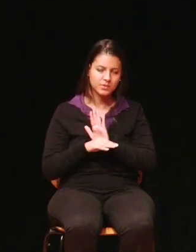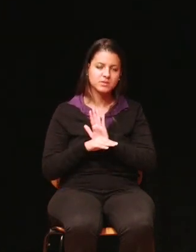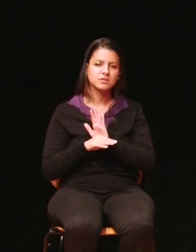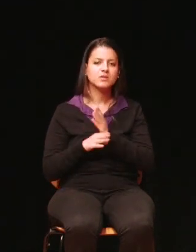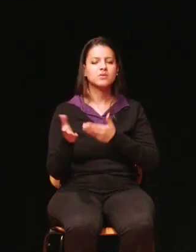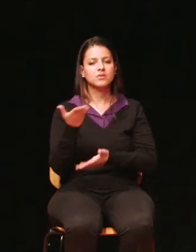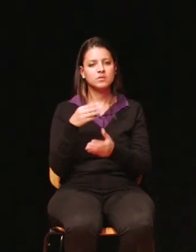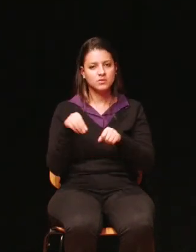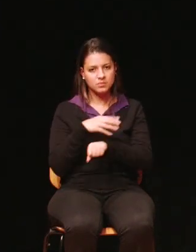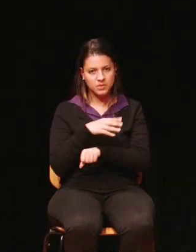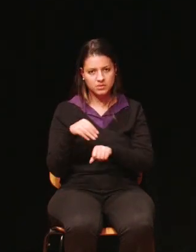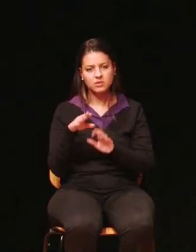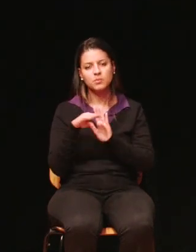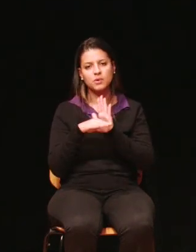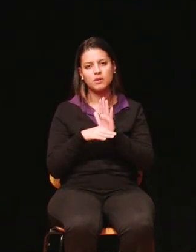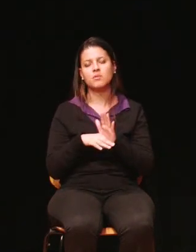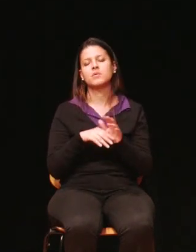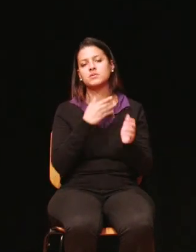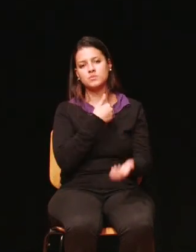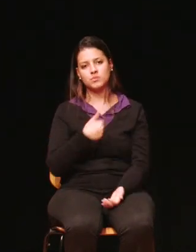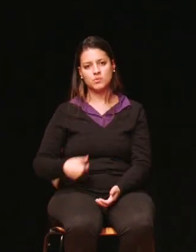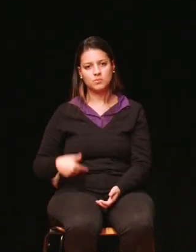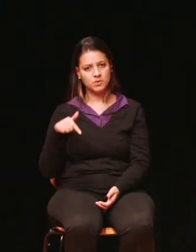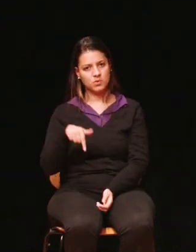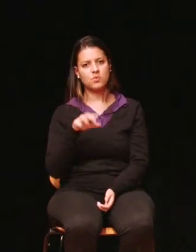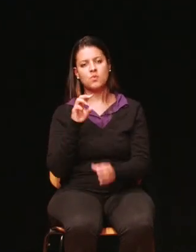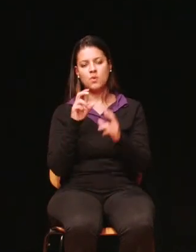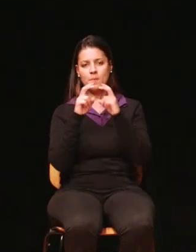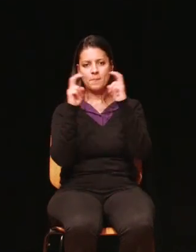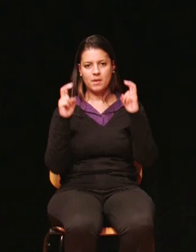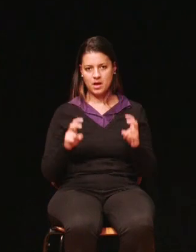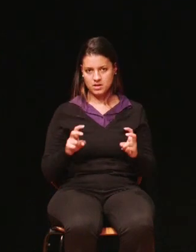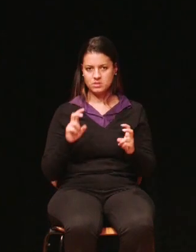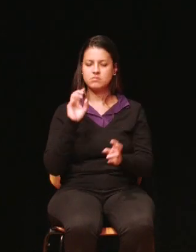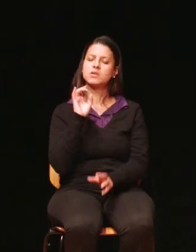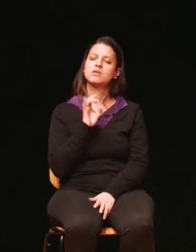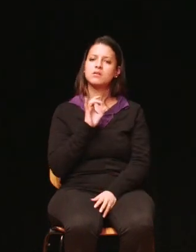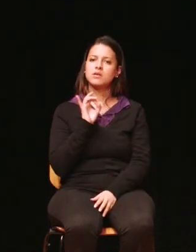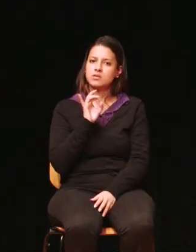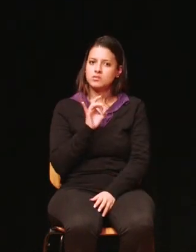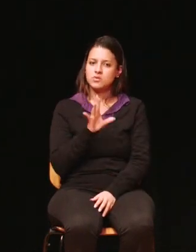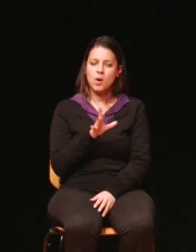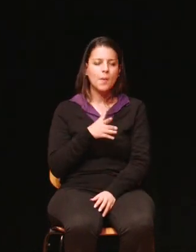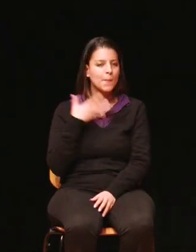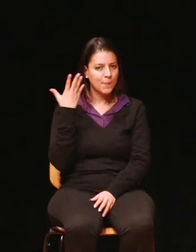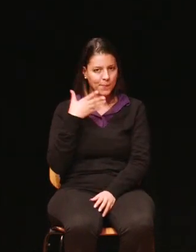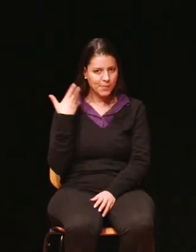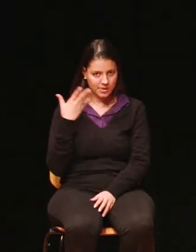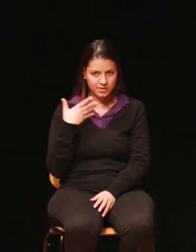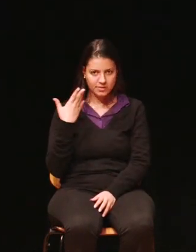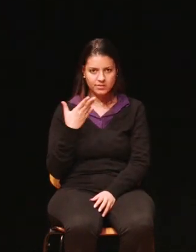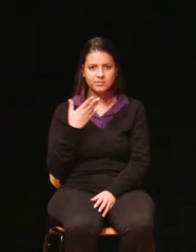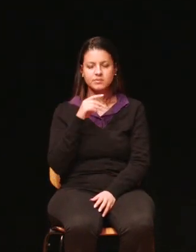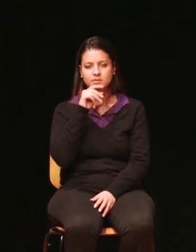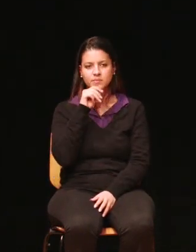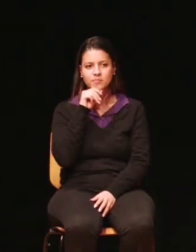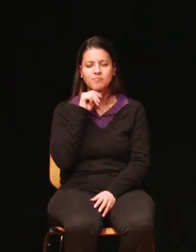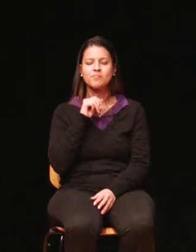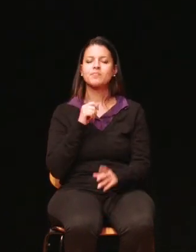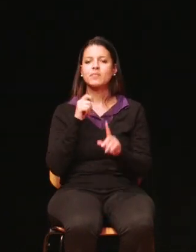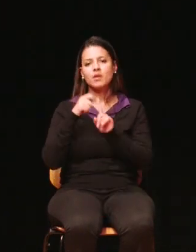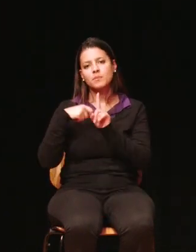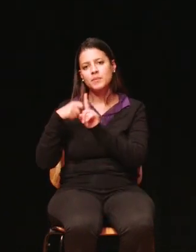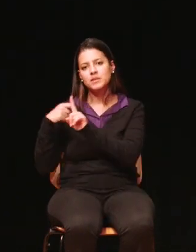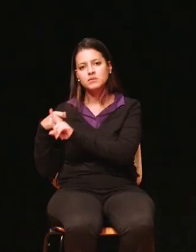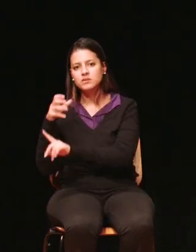mediação e programas públicos do MASP. Agora, não somente uma série de palestras que o MASP organiza mensalmente